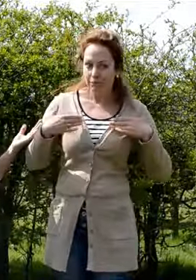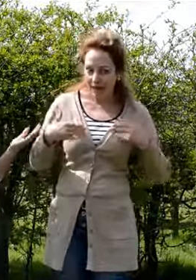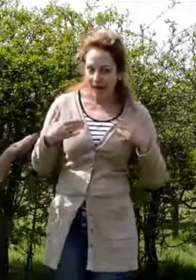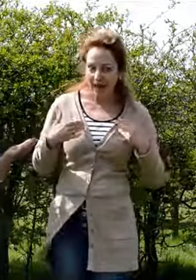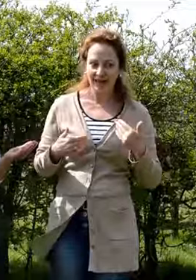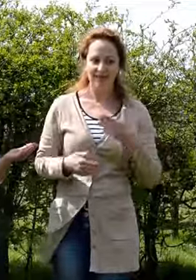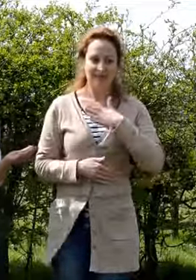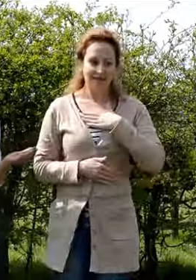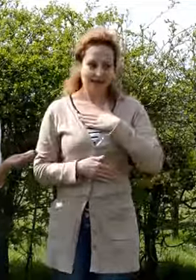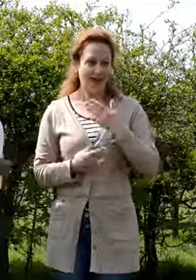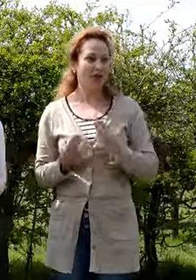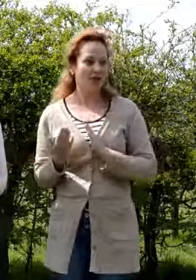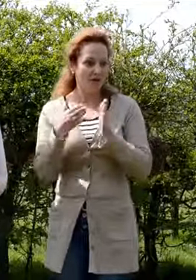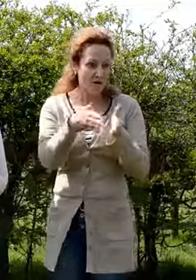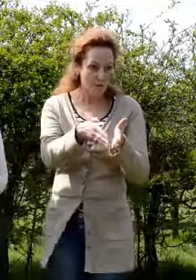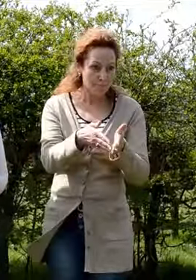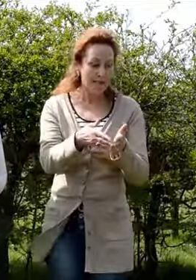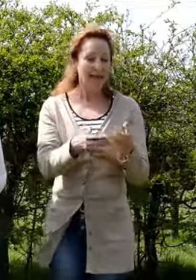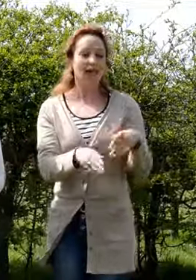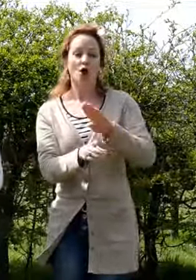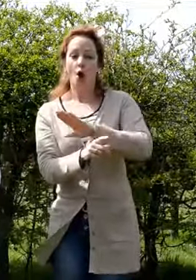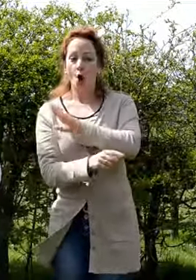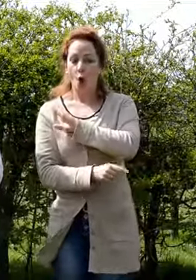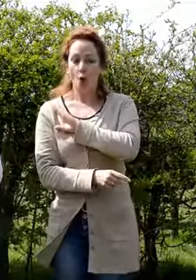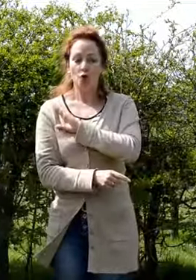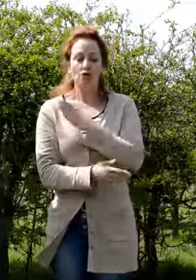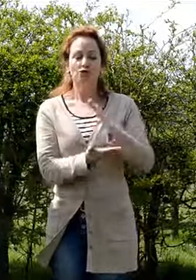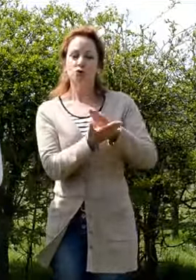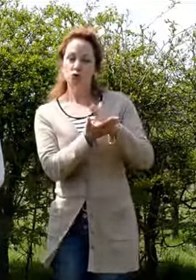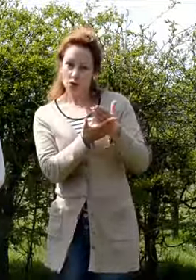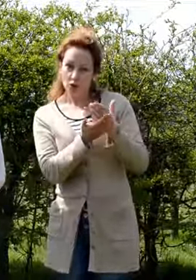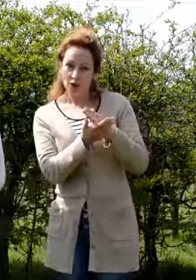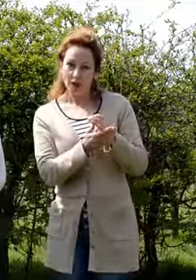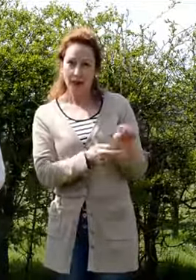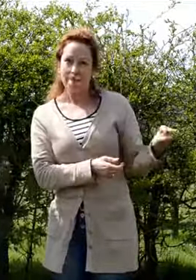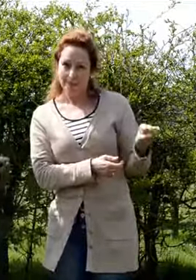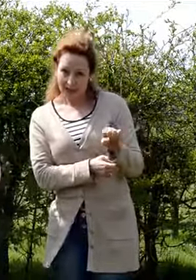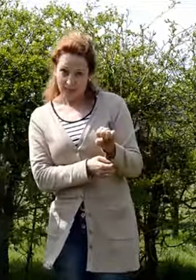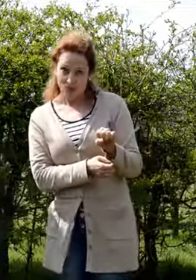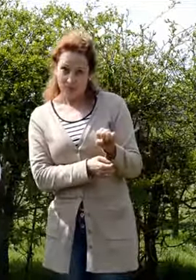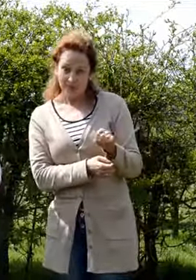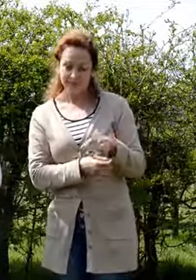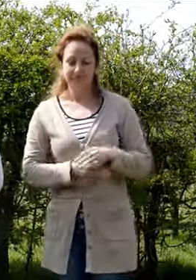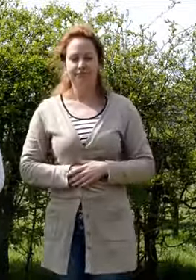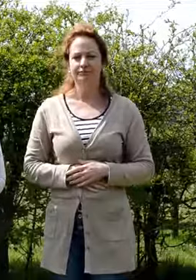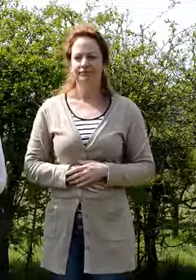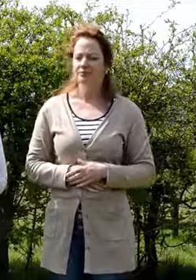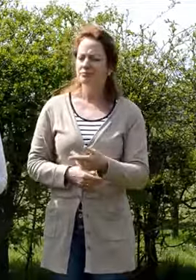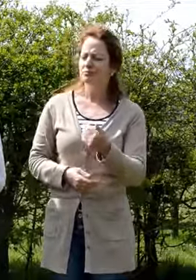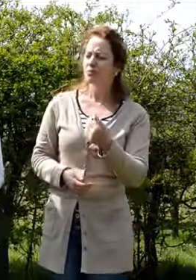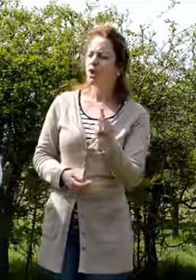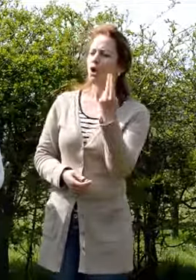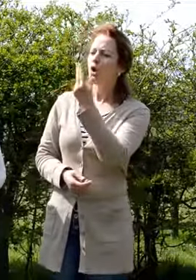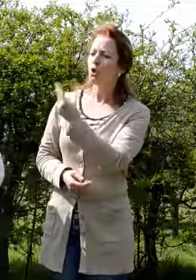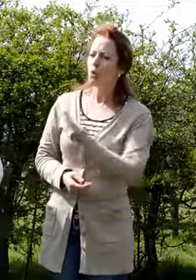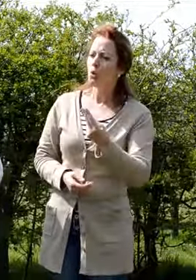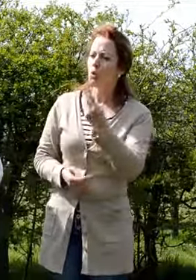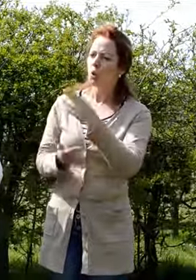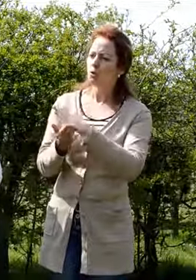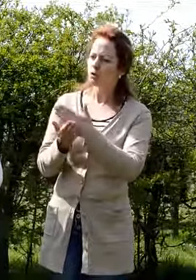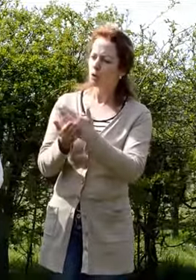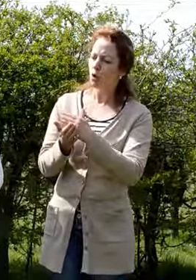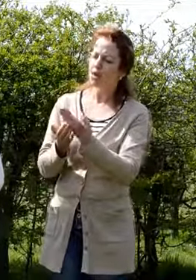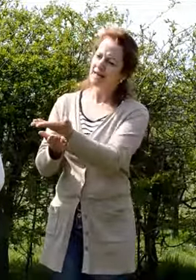ik een schrijftolk meenam. Dus ik heb een uur aangevraagd, gekregen en ik kon de cursus gaan